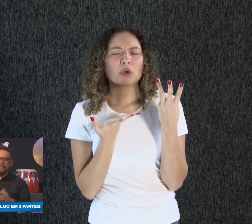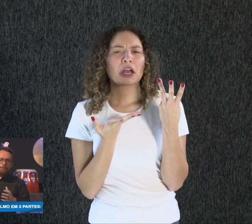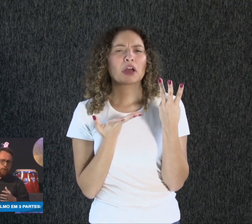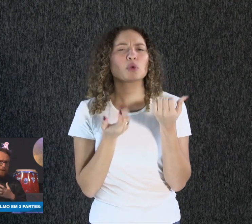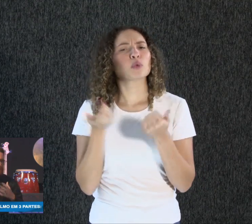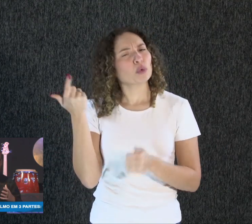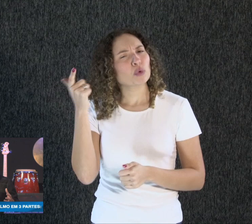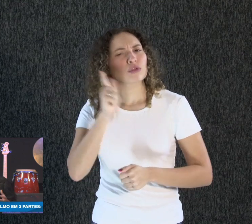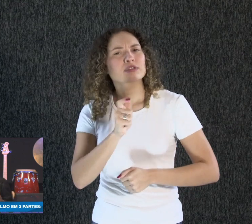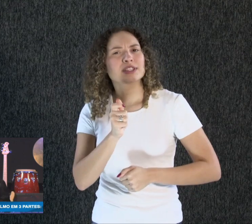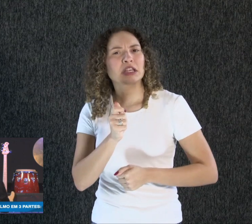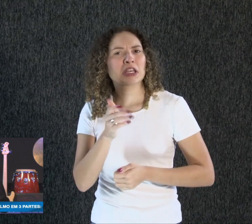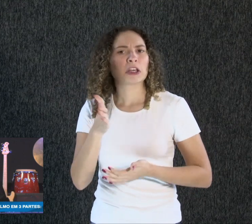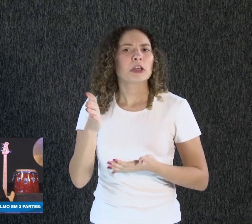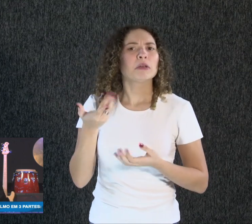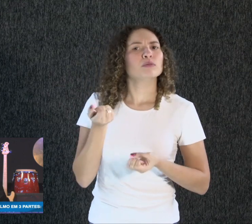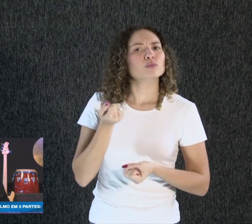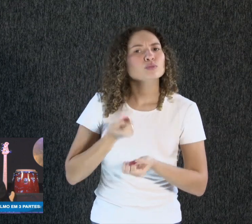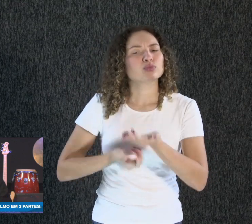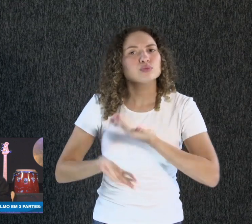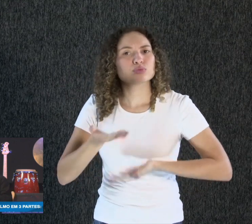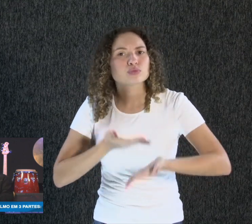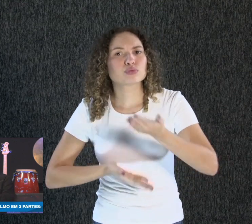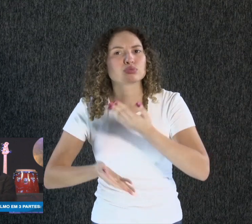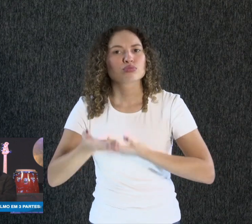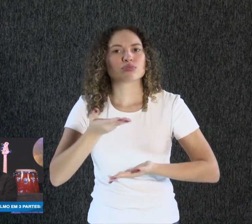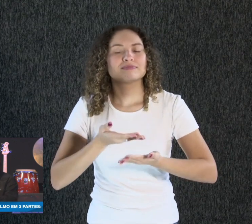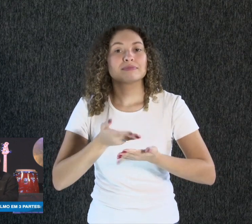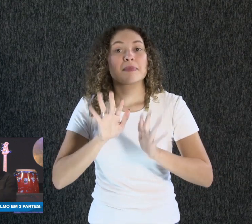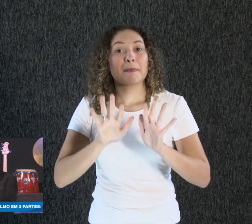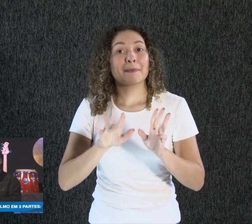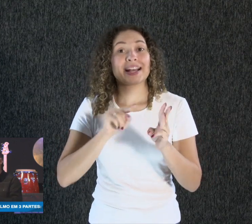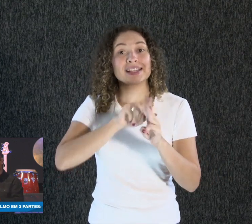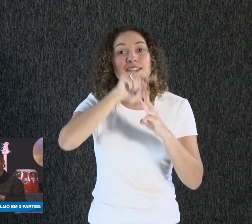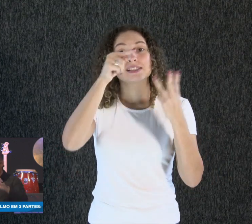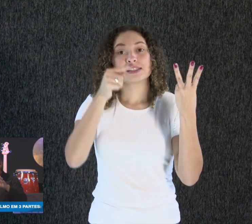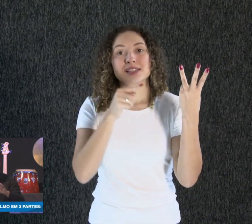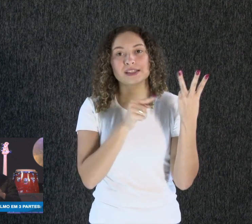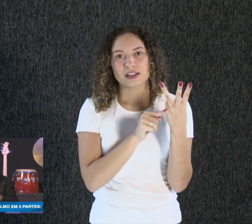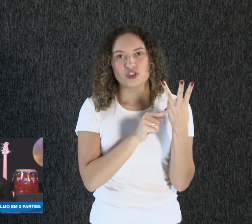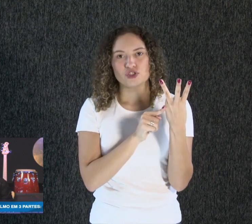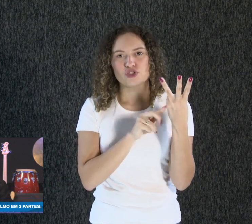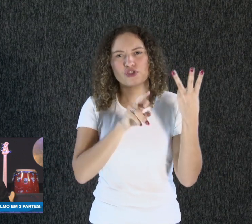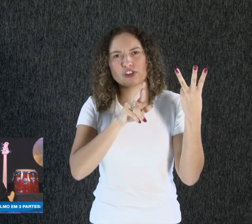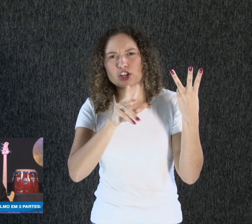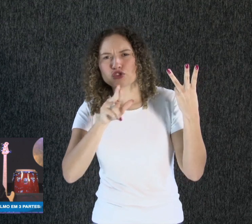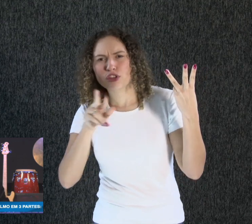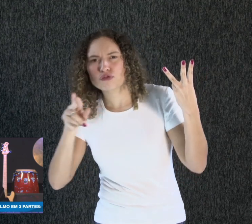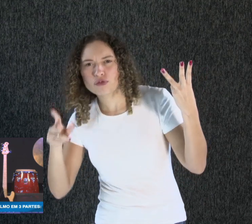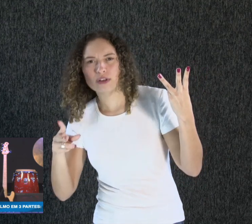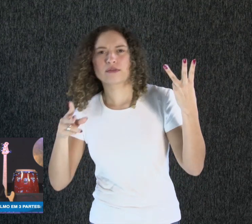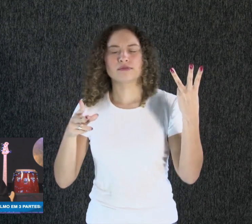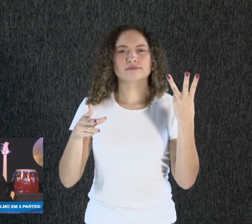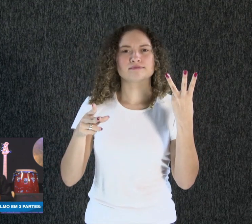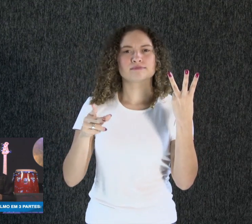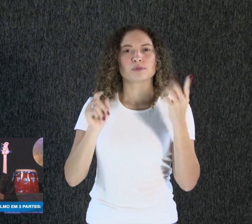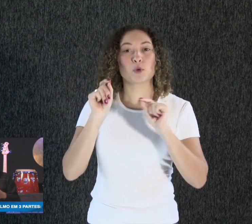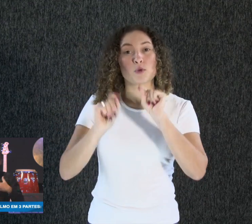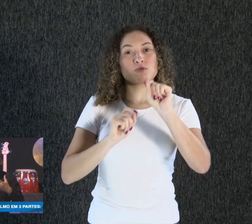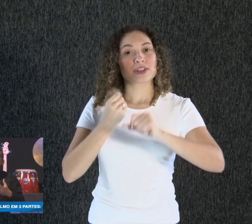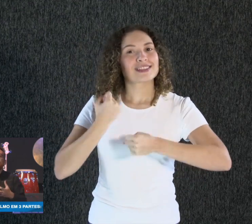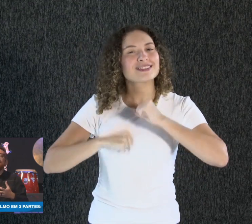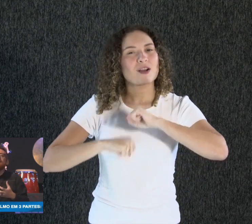Eu quero procurar ser didático com você e dividir este salmo que nós lemos em 3 partes, para entendermos o que